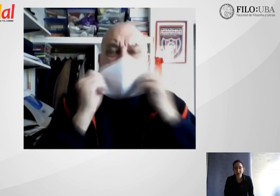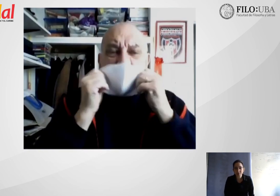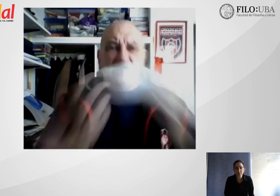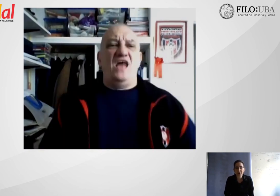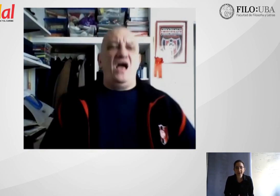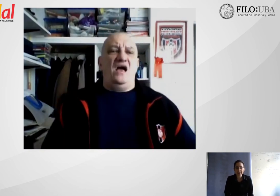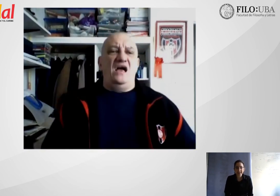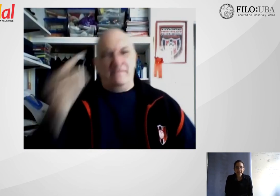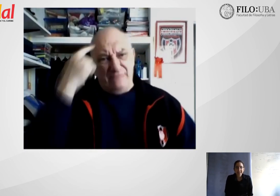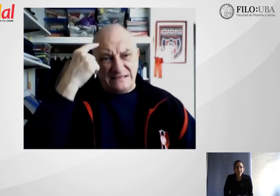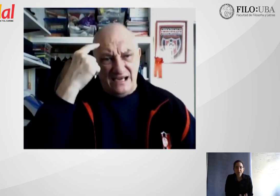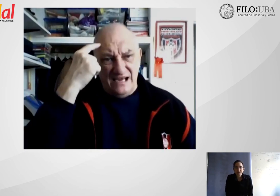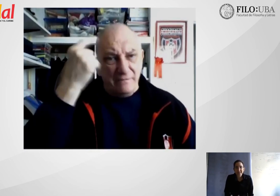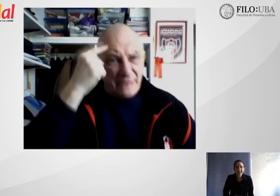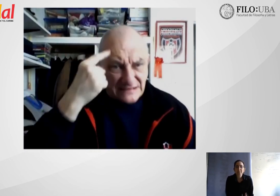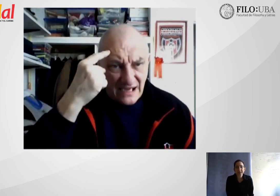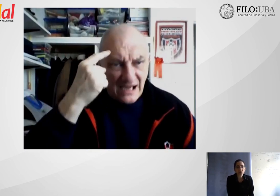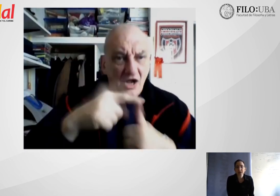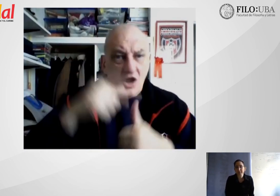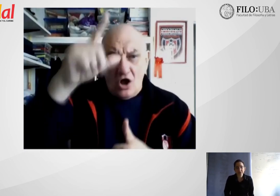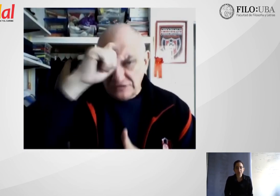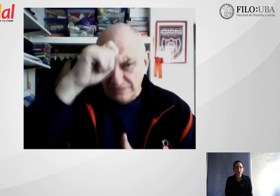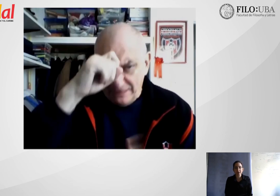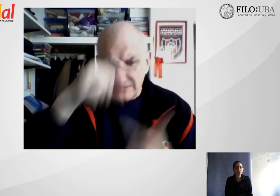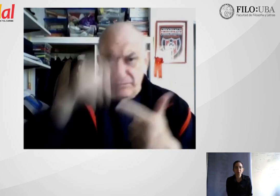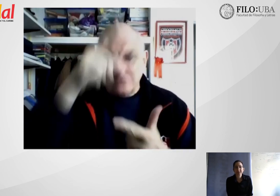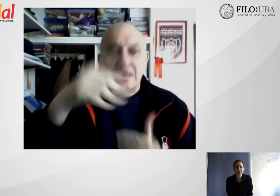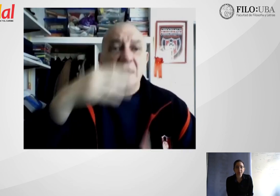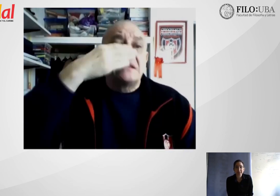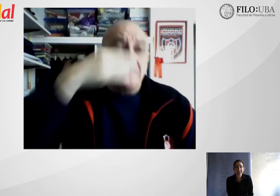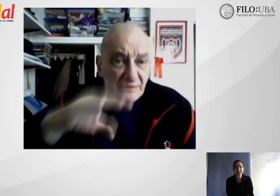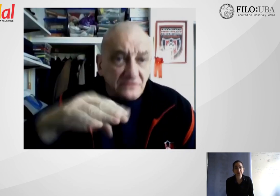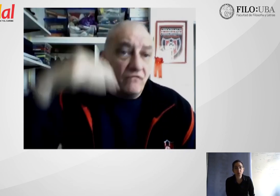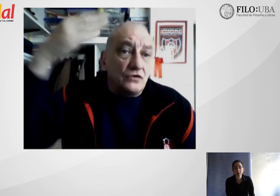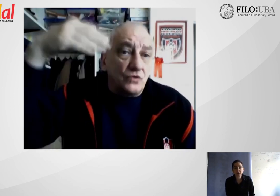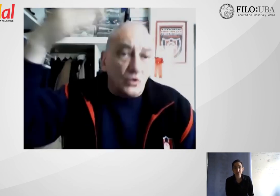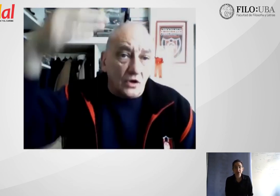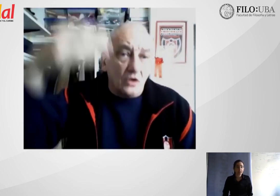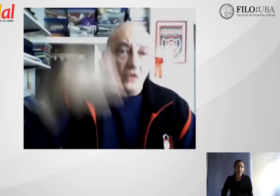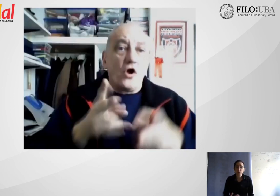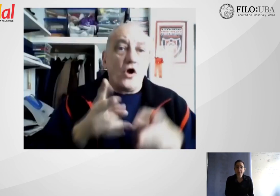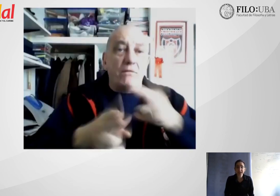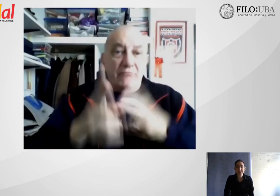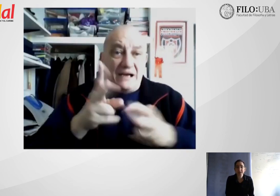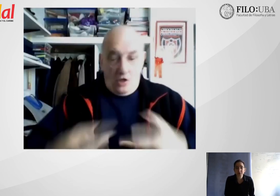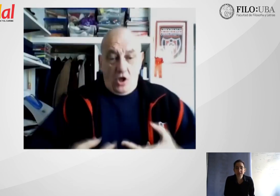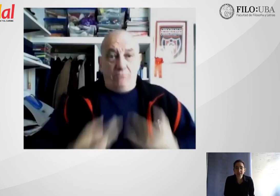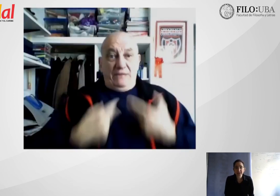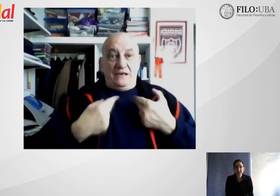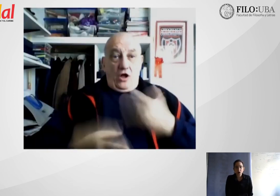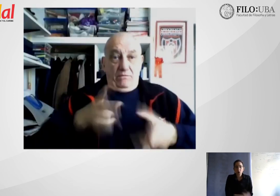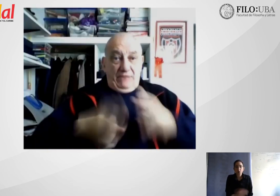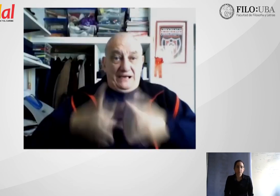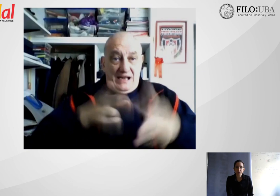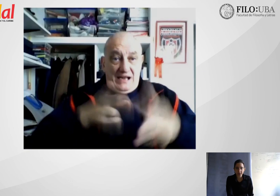no entendemos por qué. Es como, nadie pensó en las personas sordas cuando empezaron a implementar el tema de los barbijos. En los hospitales, en las